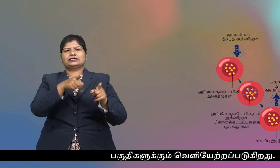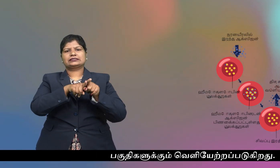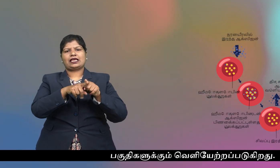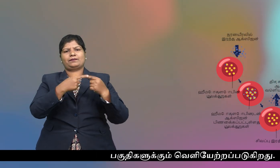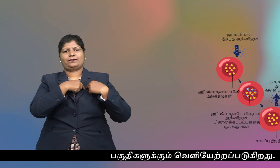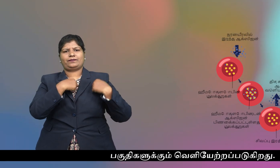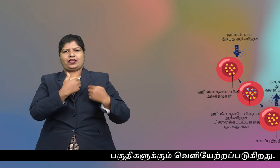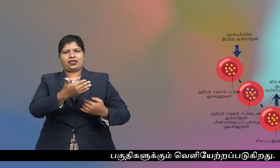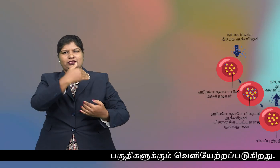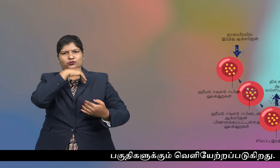பகுதிகளுக்கும் வெளியேற்றப்படுகிறது.